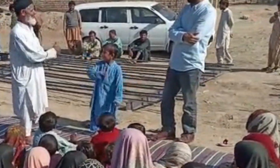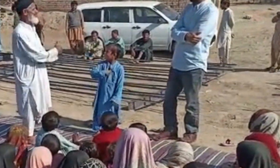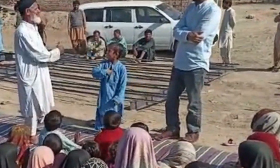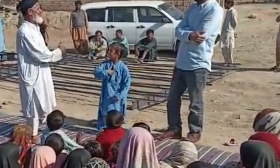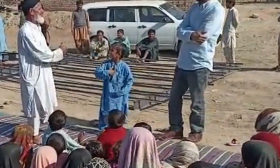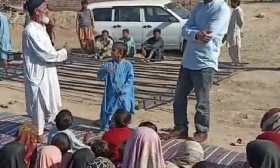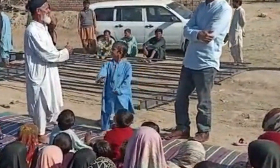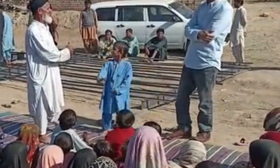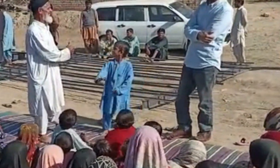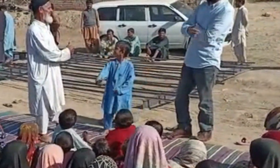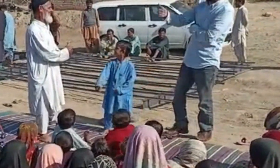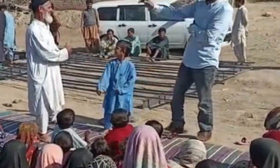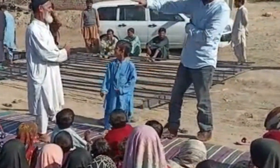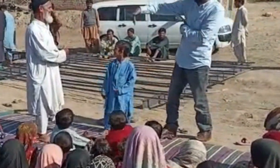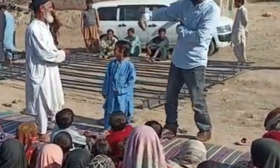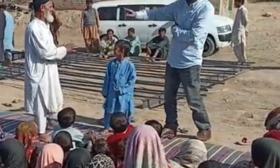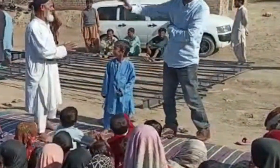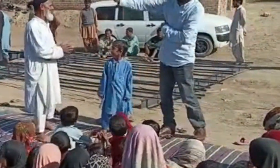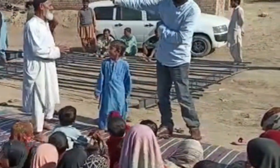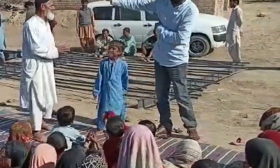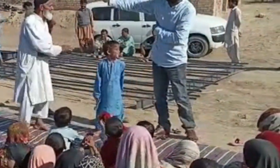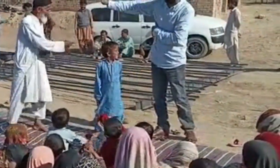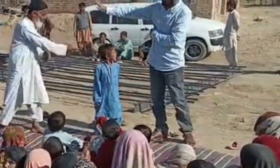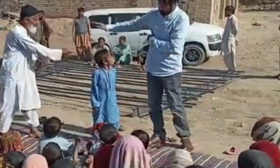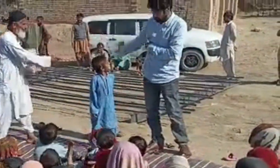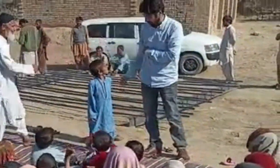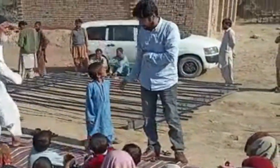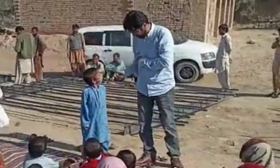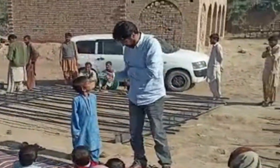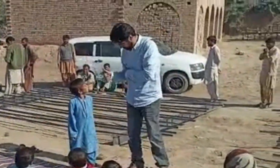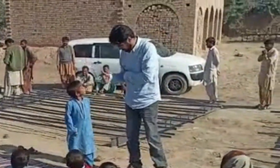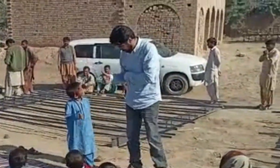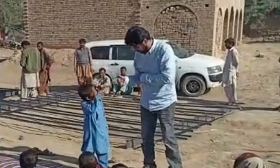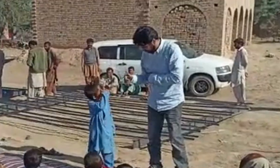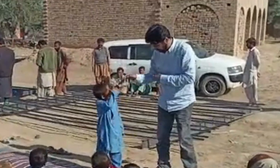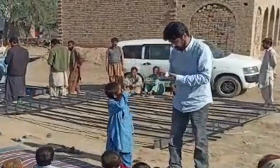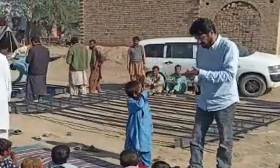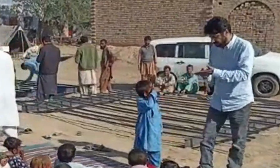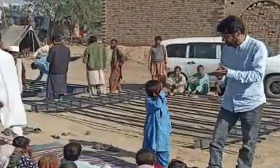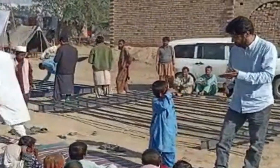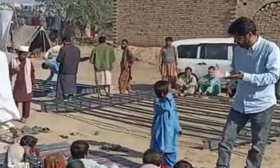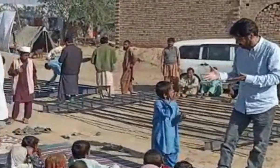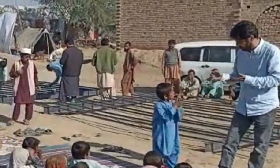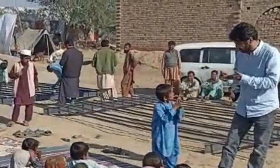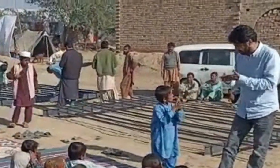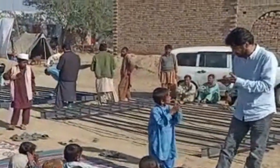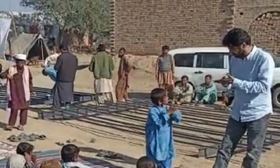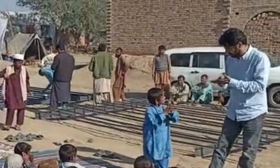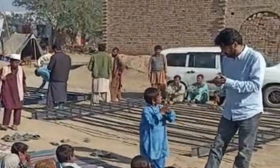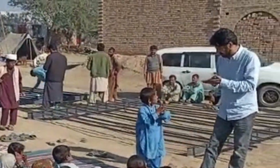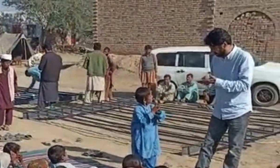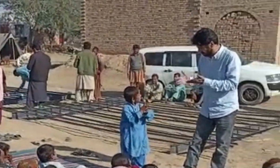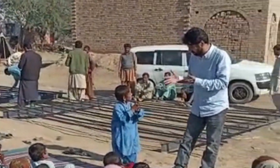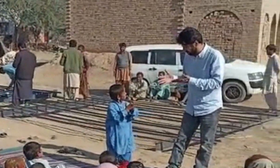افراد کے لئے کچھ کر سکیں آپ سے بہت زیادہ اپیل ہے کہ اس تارے خیر میں آپ بھر چڑھ کر حصہ لیں